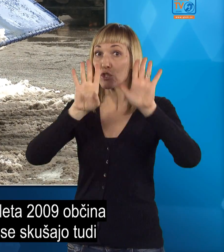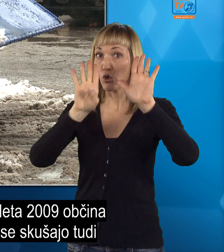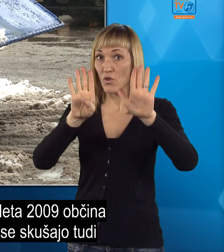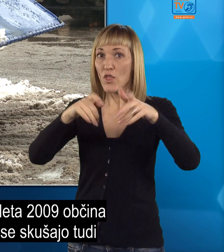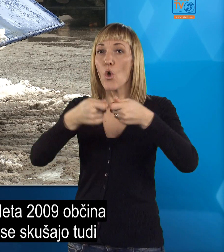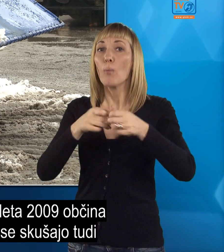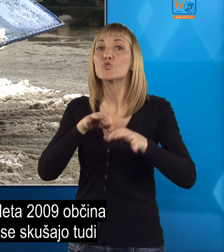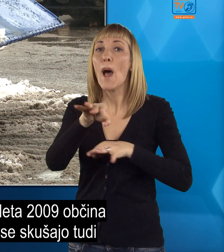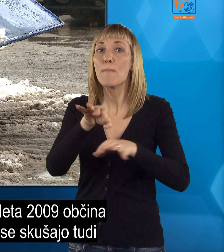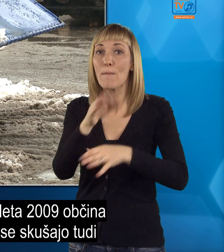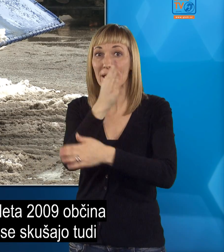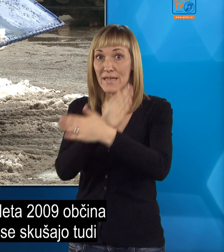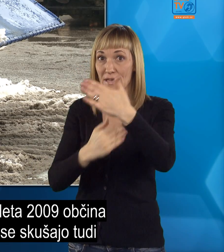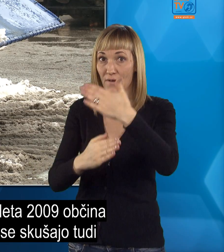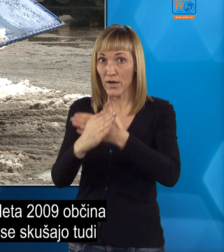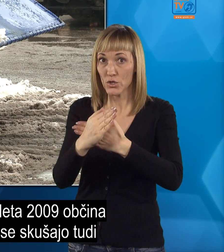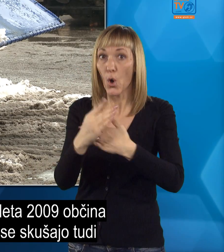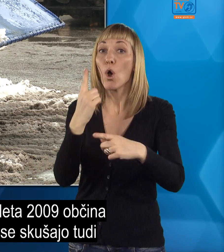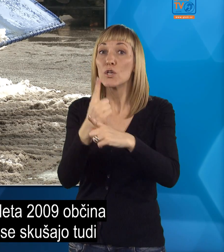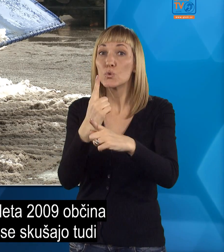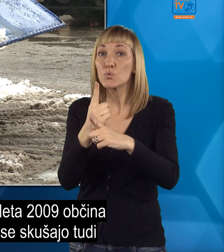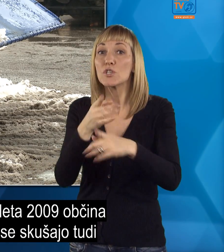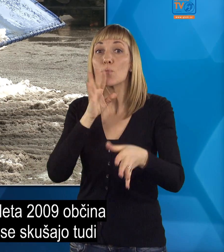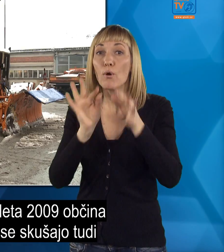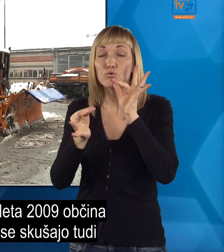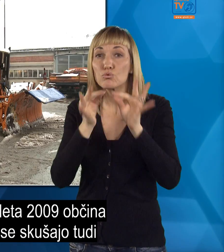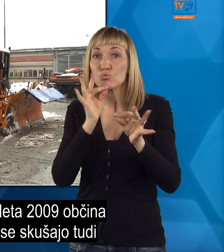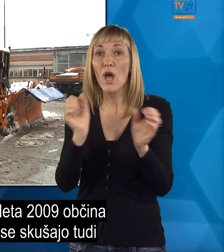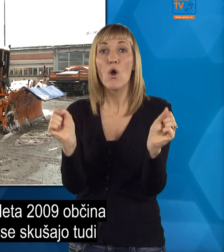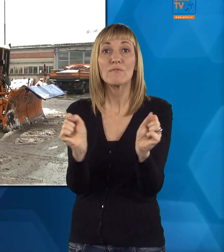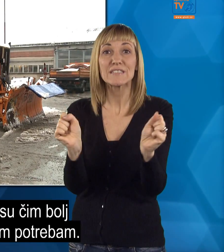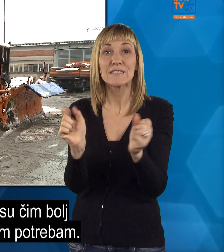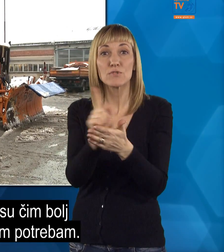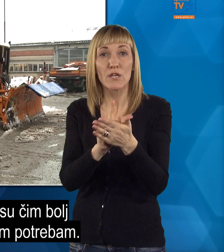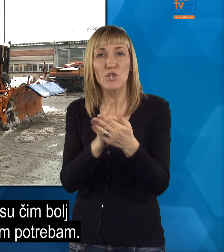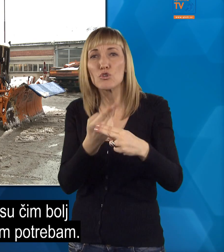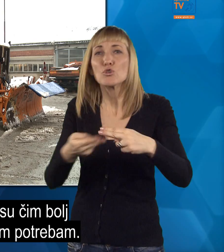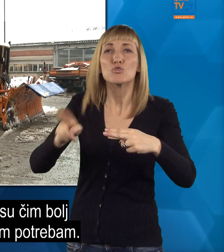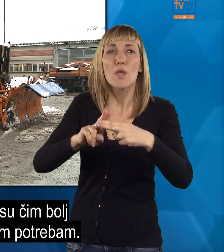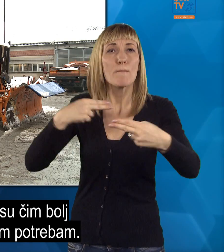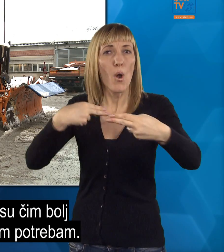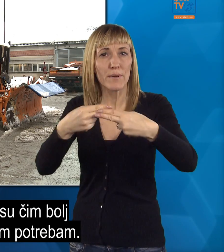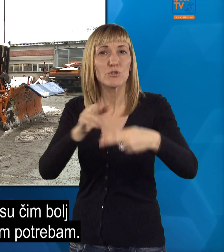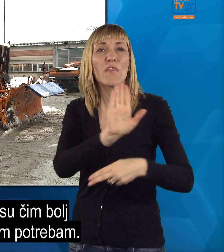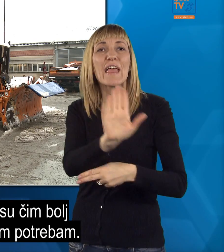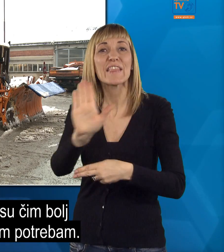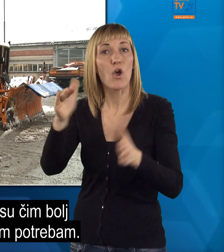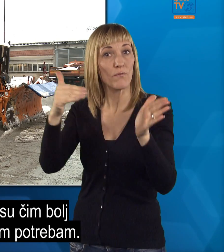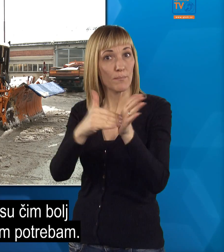2009 občina po meri invalidov, se skušajo tudi v zimskem času čim bolj približati njihovim potrebam.